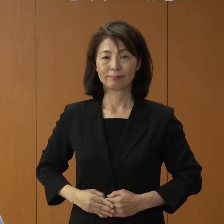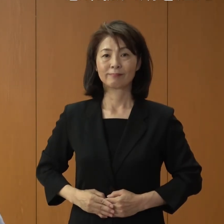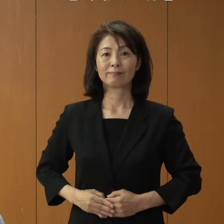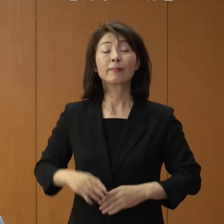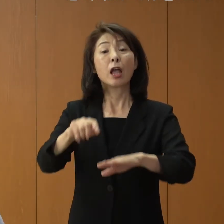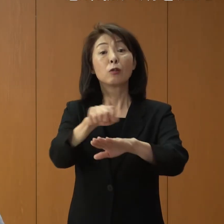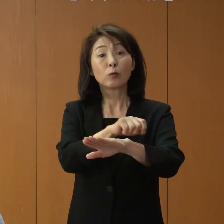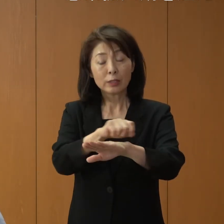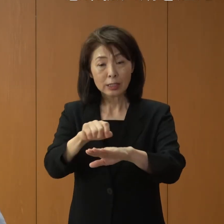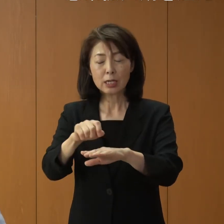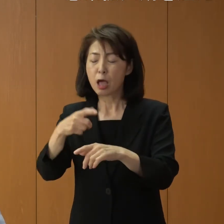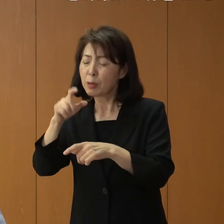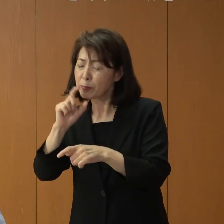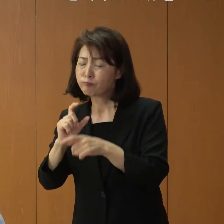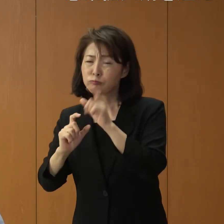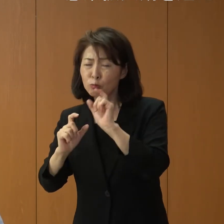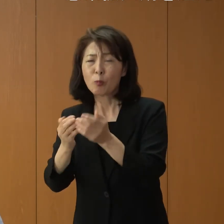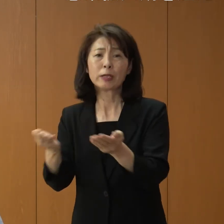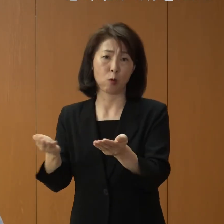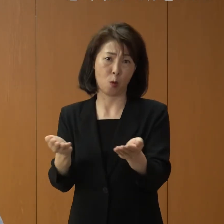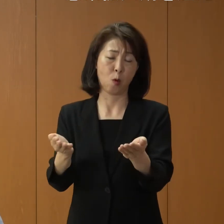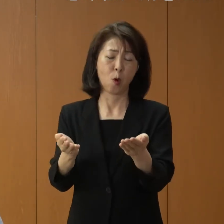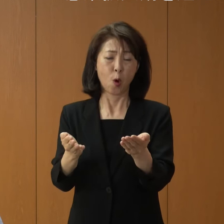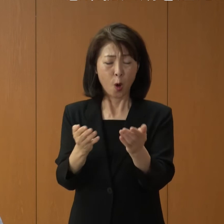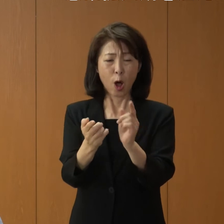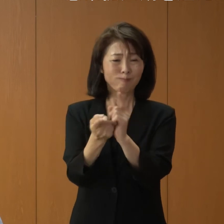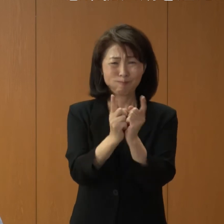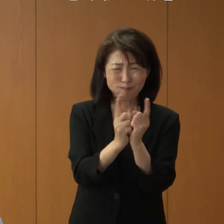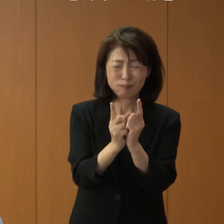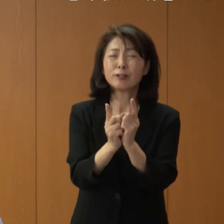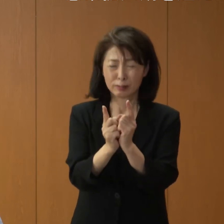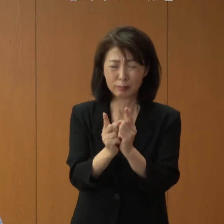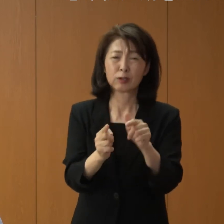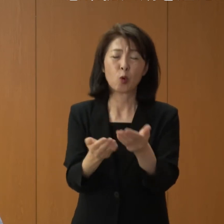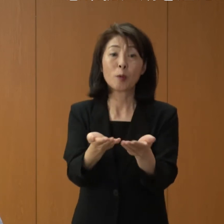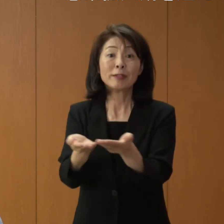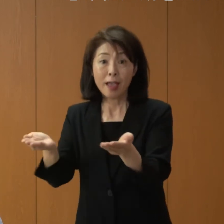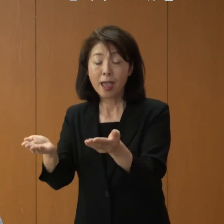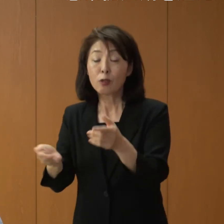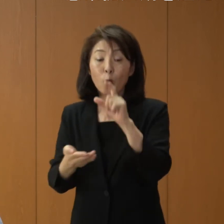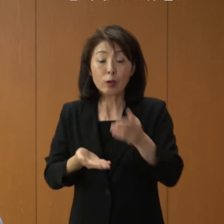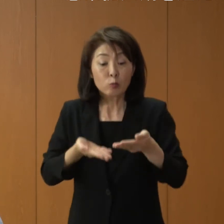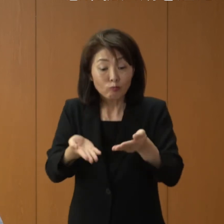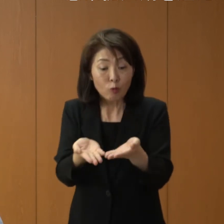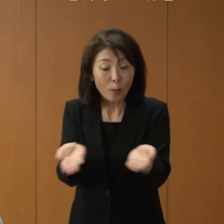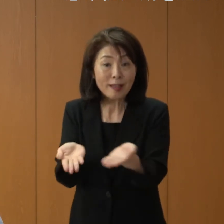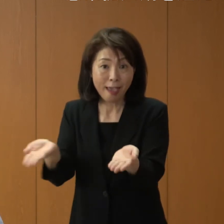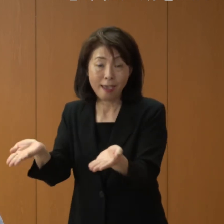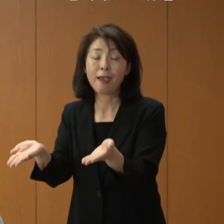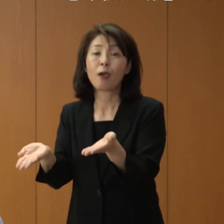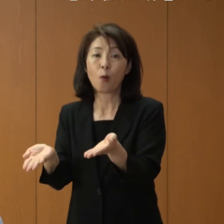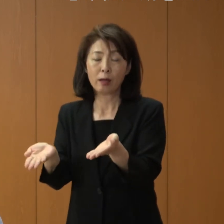特にバーやクラブなど接待を伴う飲食店およびその他のお酒の提供を行う飲食店